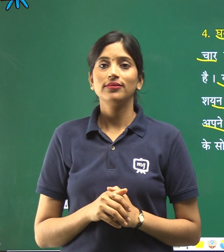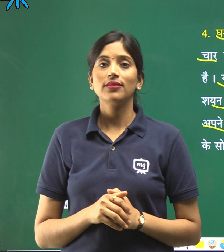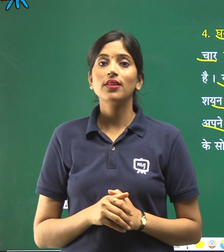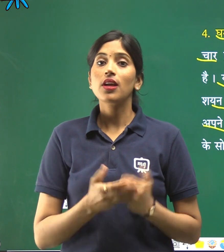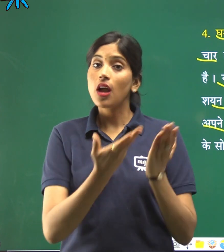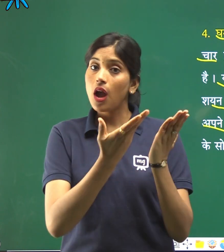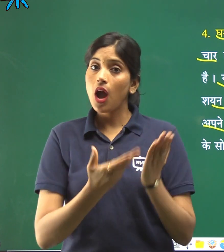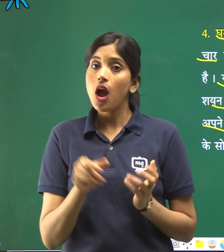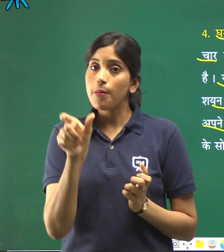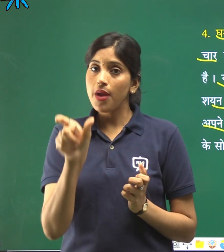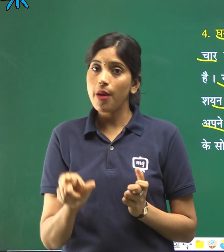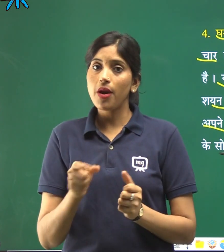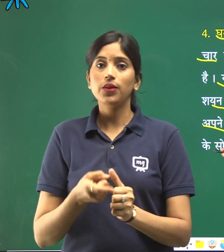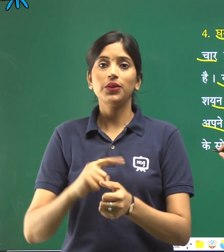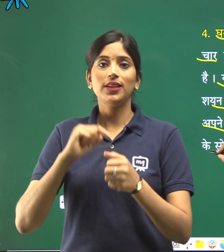मेहमानों के